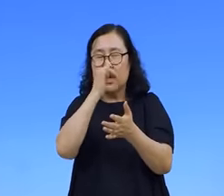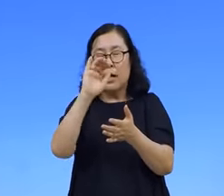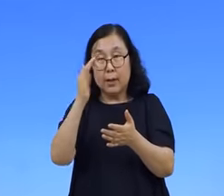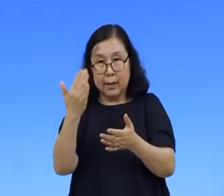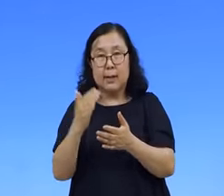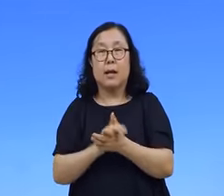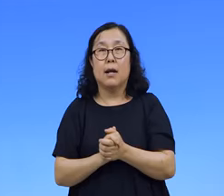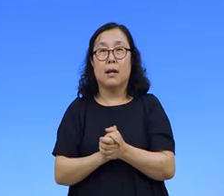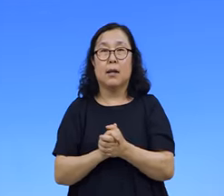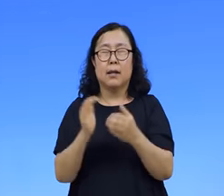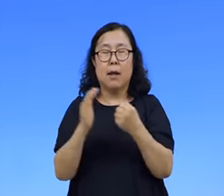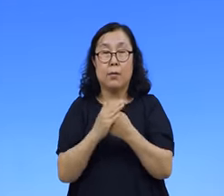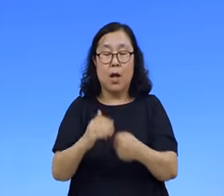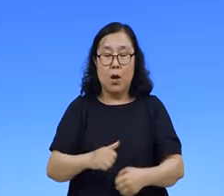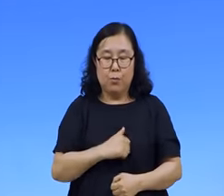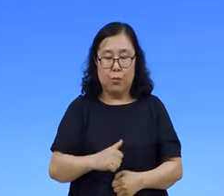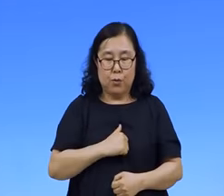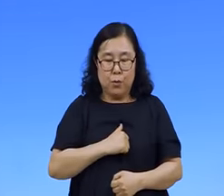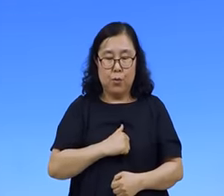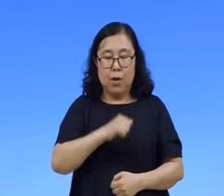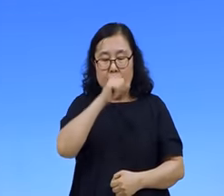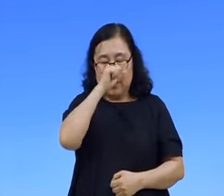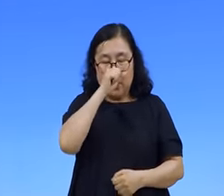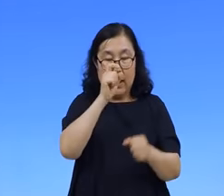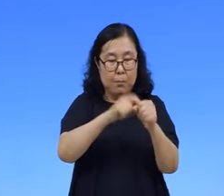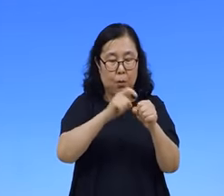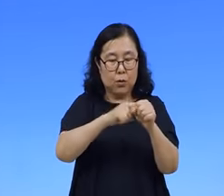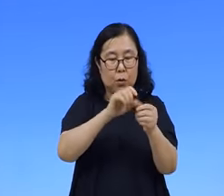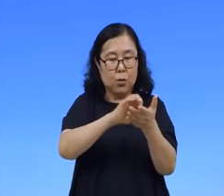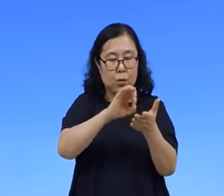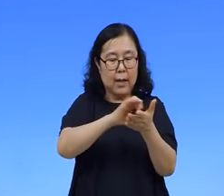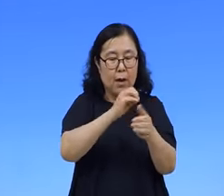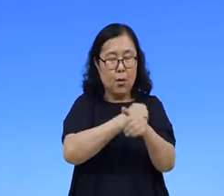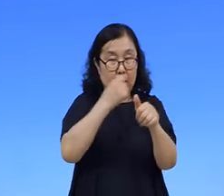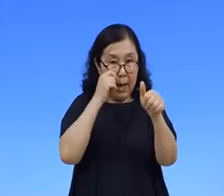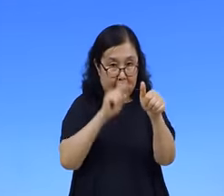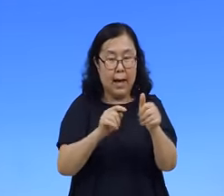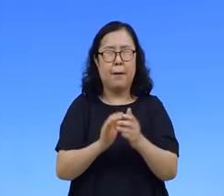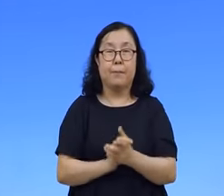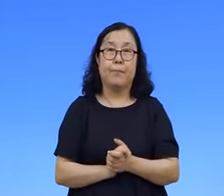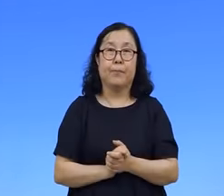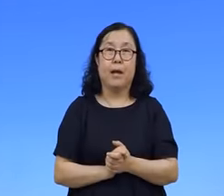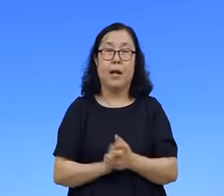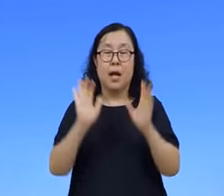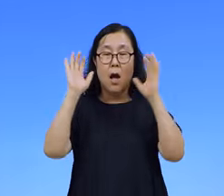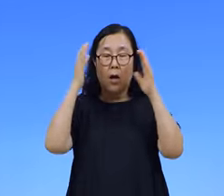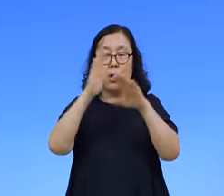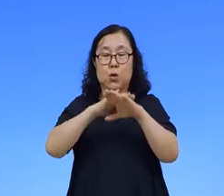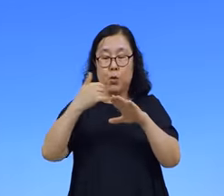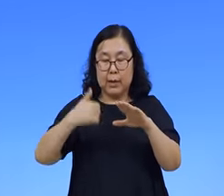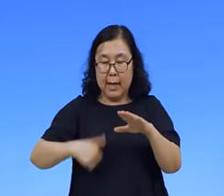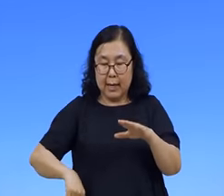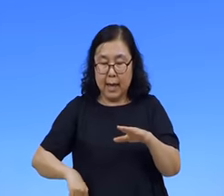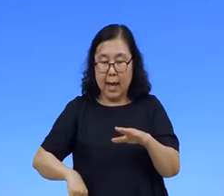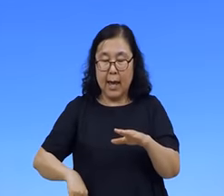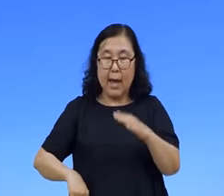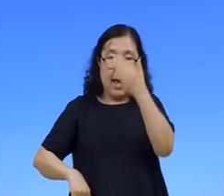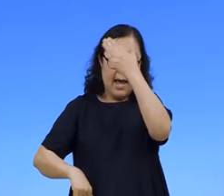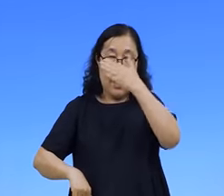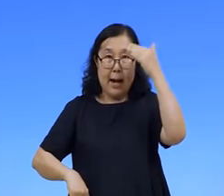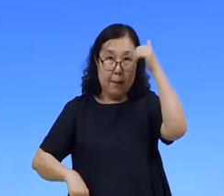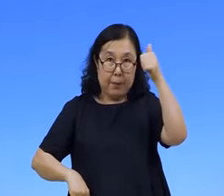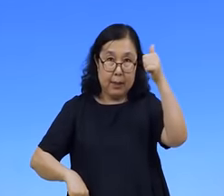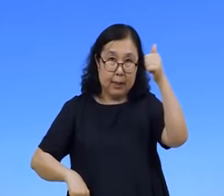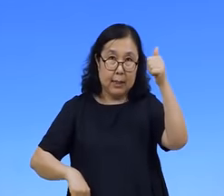교훈이거든요. 저는 이런 내용의 그 글들을 읽으면서 어린 손자 아론 간디에게